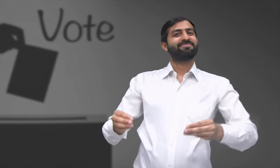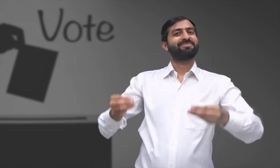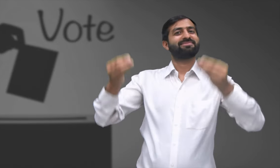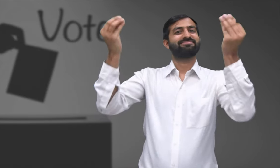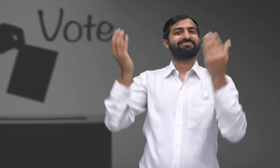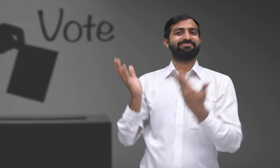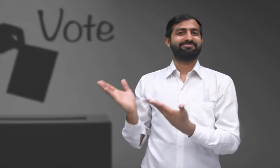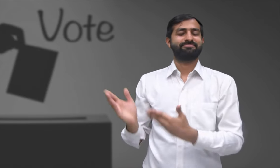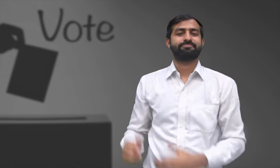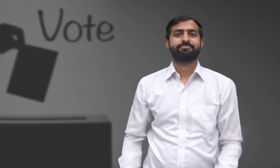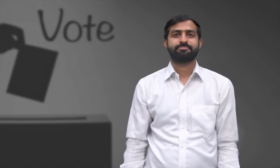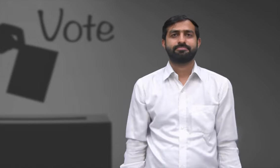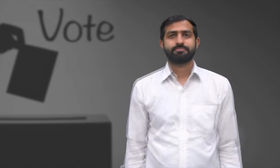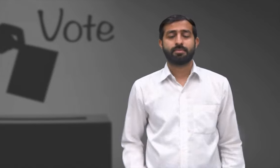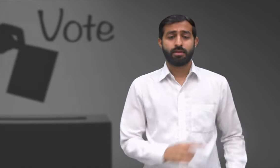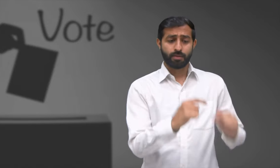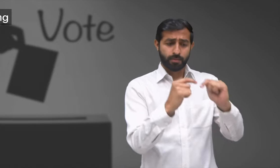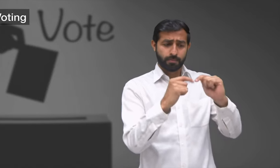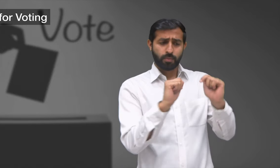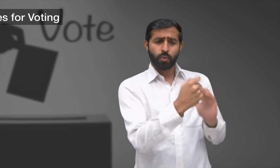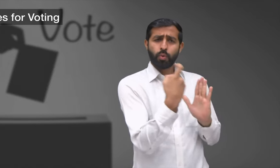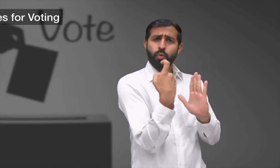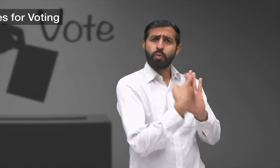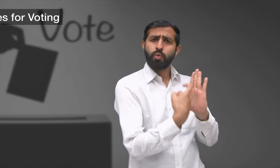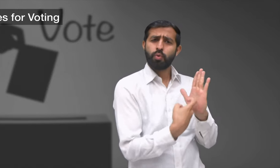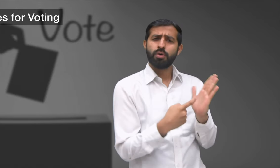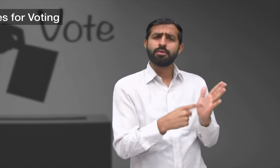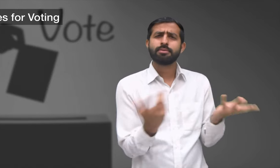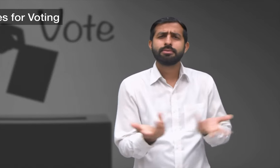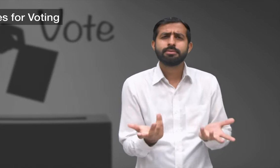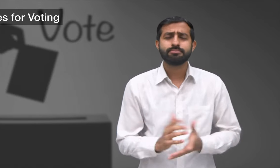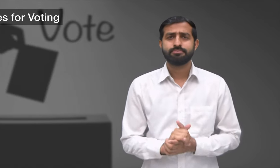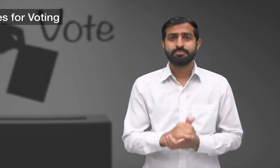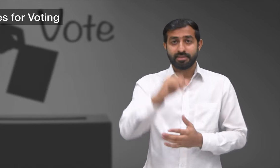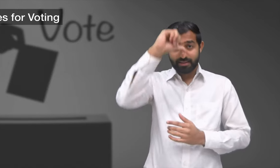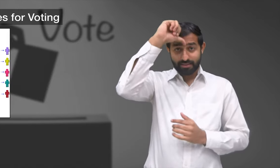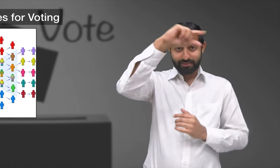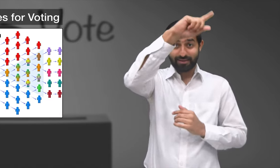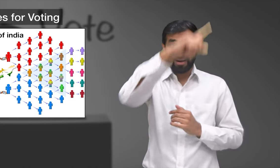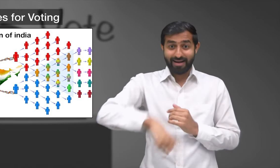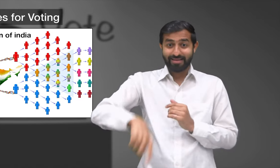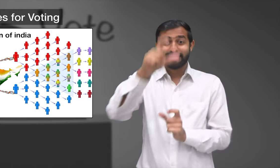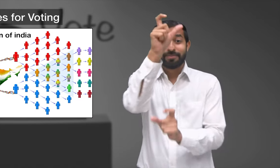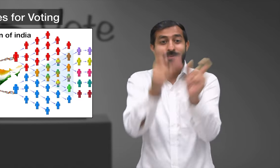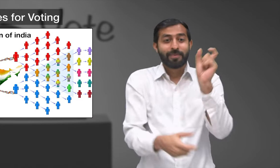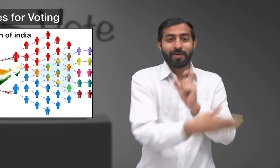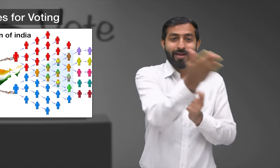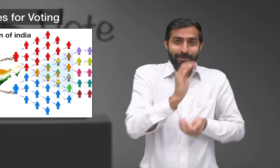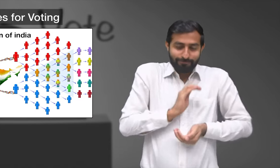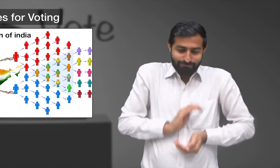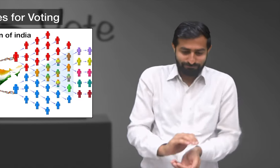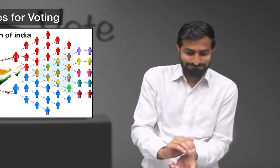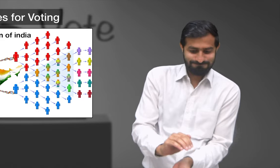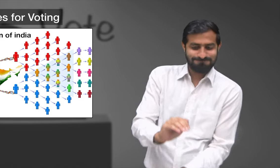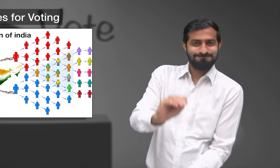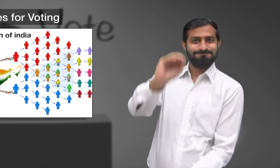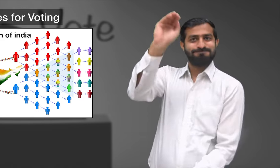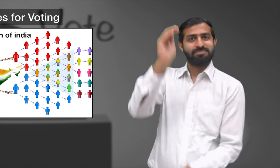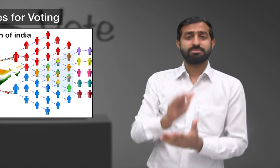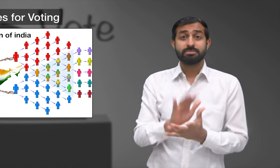बेहतर करने का निर्णय लिया जाता है मतदान के क्या नियम है मतदाता भारत का नागरिक हो